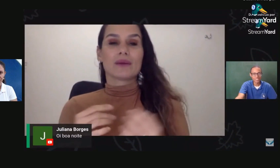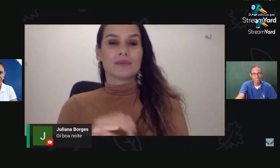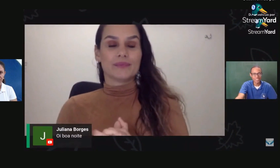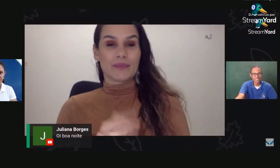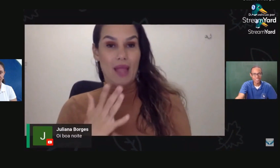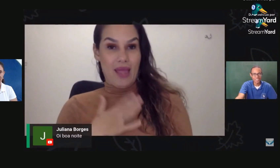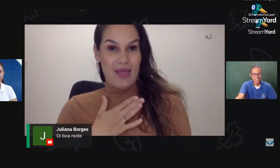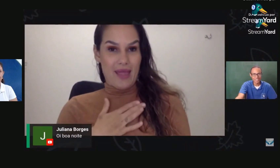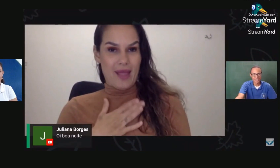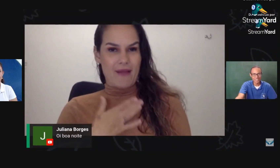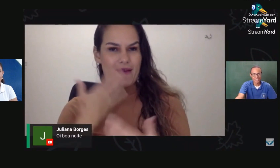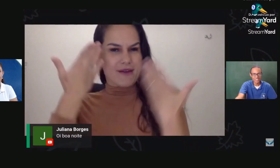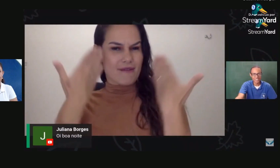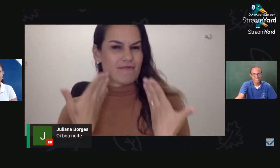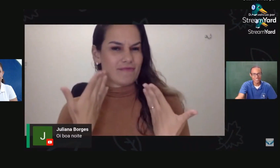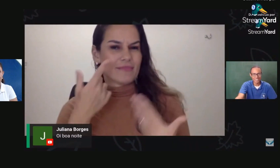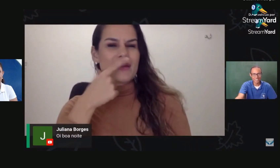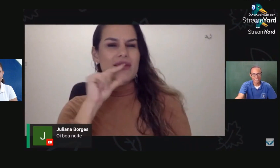protagonista.